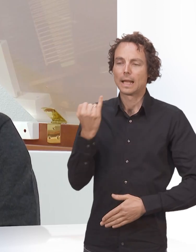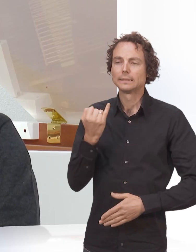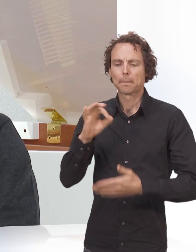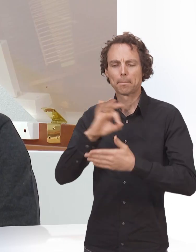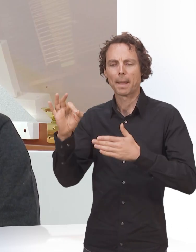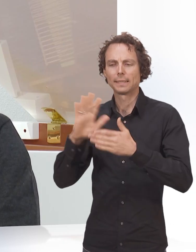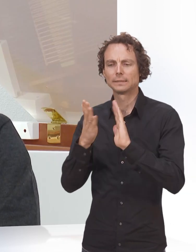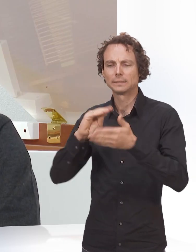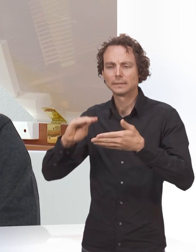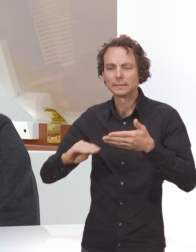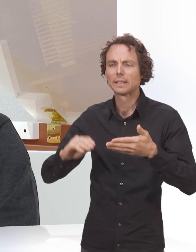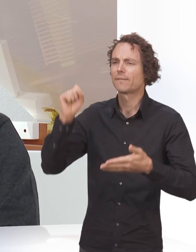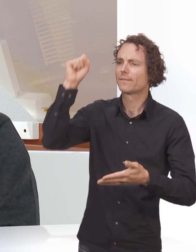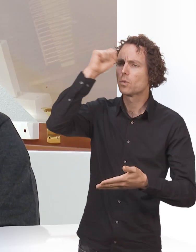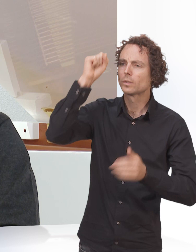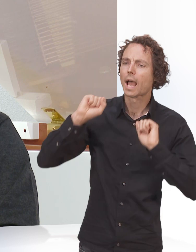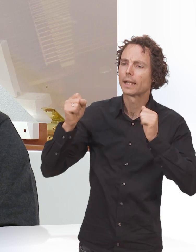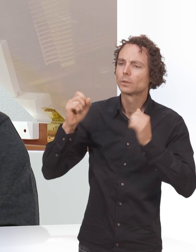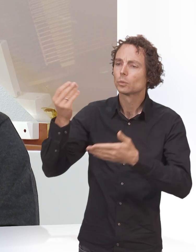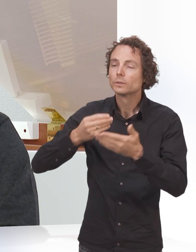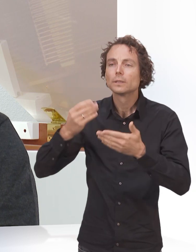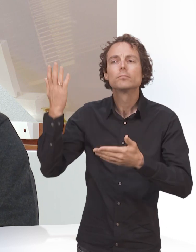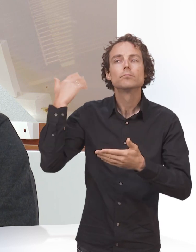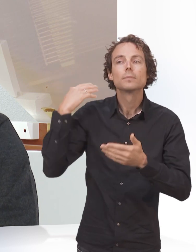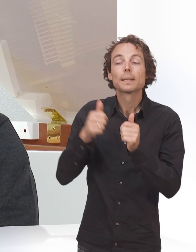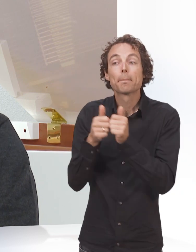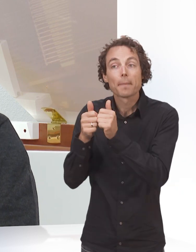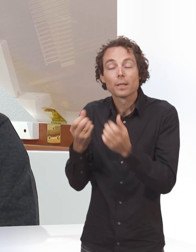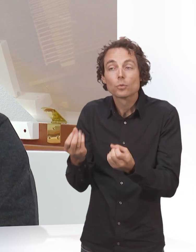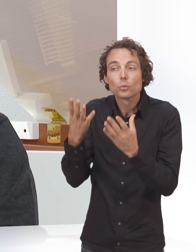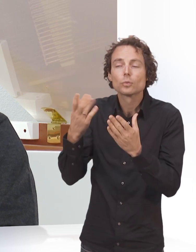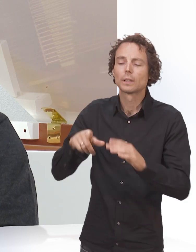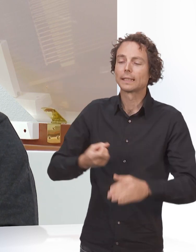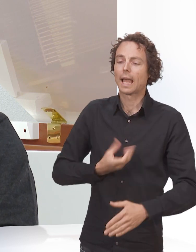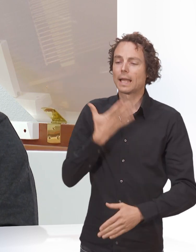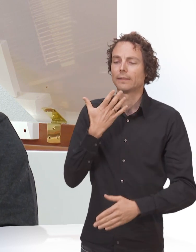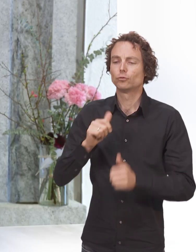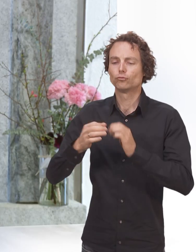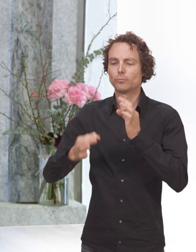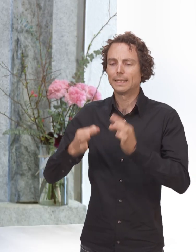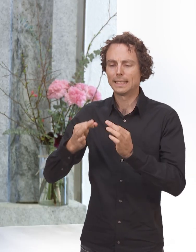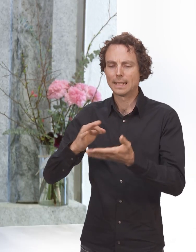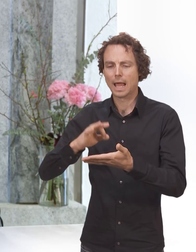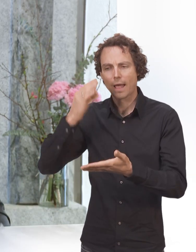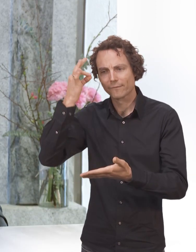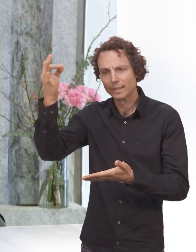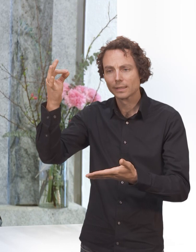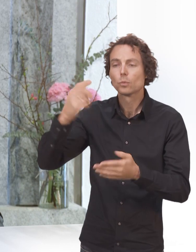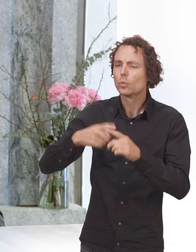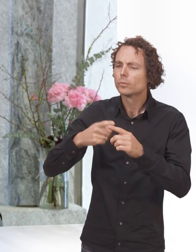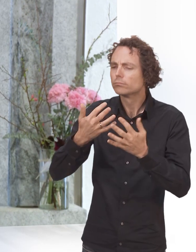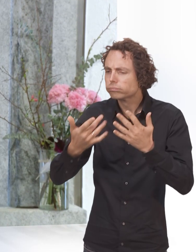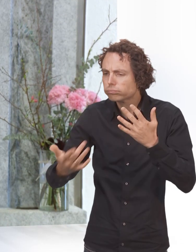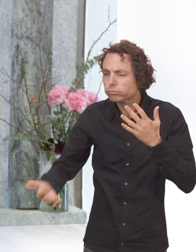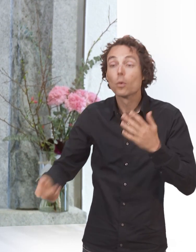Bestsellerautor, verrückter Aktionskünstler, ehemaliger Gemeindegründer, kreativer Spieleerfinder und so weiter und so